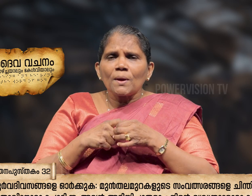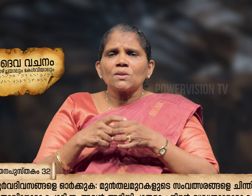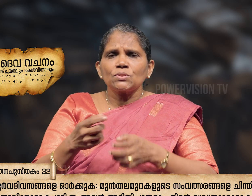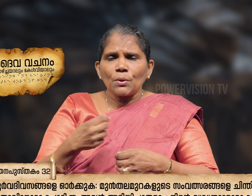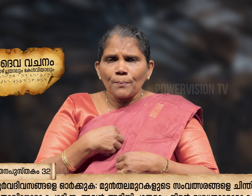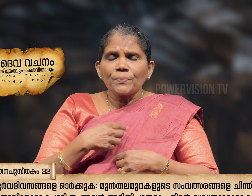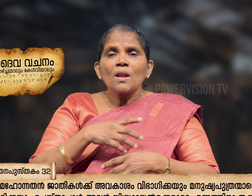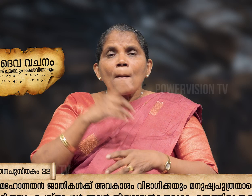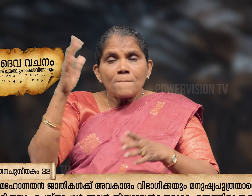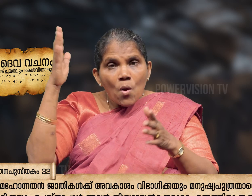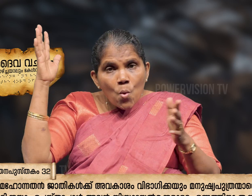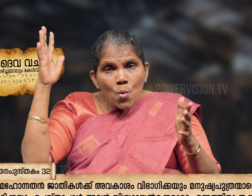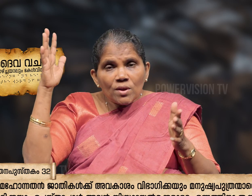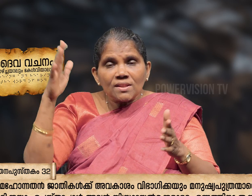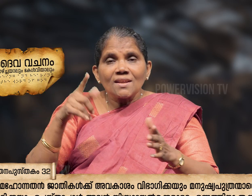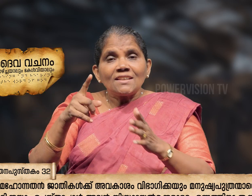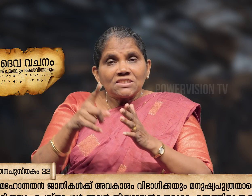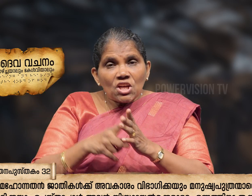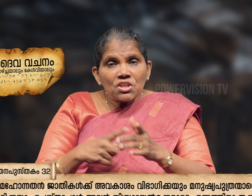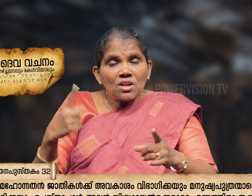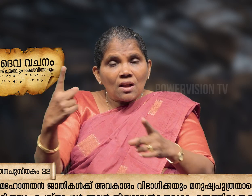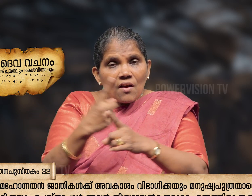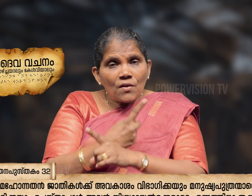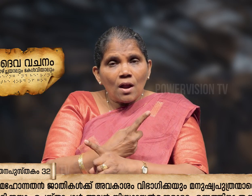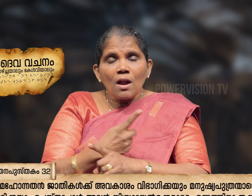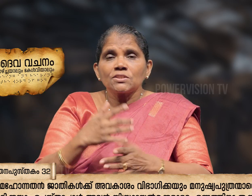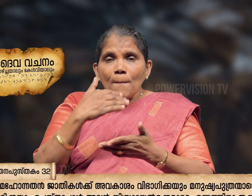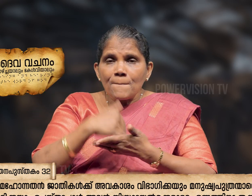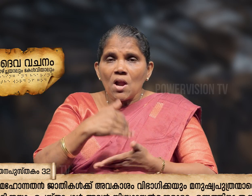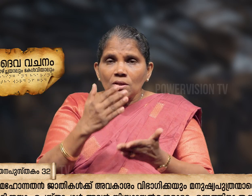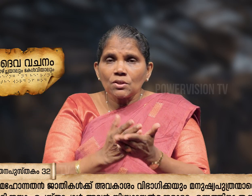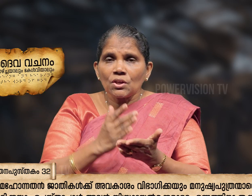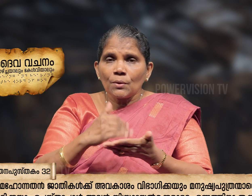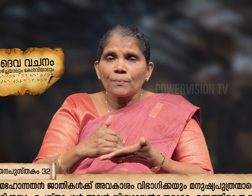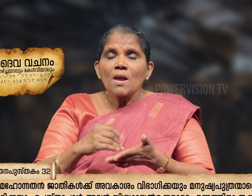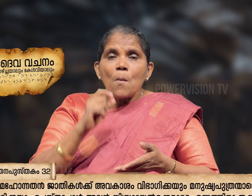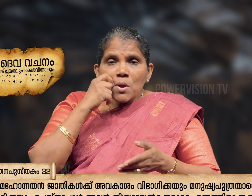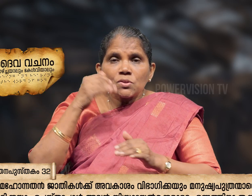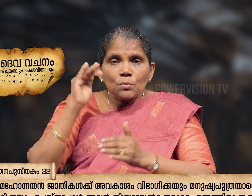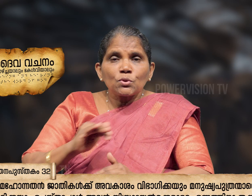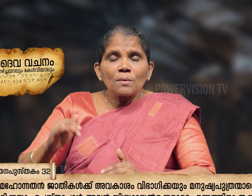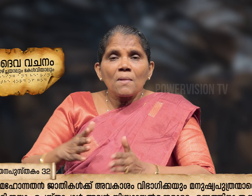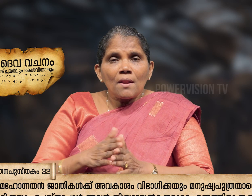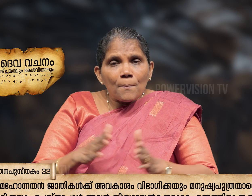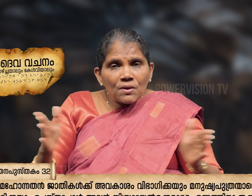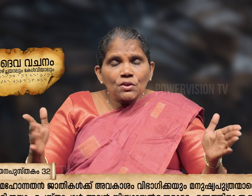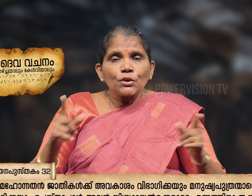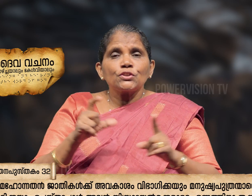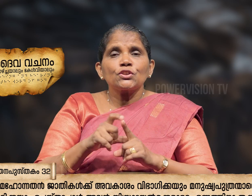തരും. മഹോന്നതൻ ജാതികൾക്ക് അവകാശം വിഭാഗിക്കുകയും മനുഷ്യപുത്രന്മാരെ വേർപിരിക്കുകയും ചെയ്തപ്പോൾ